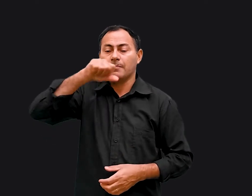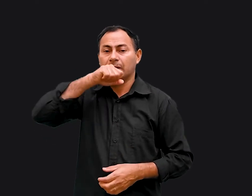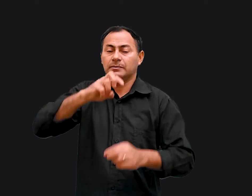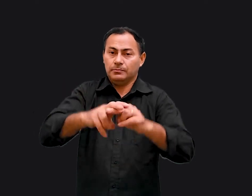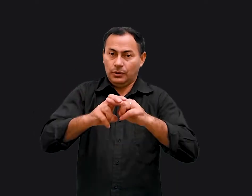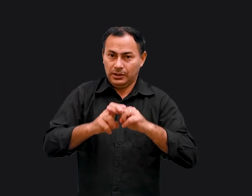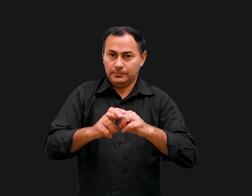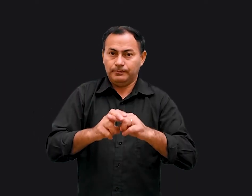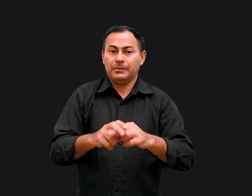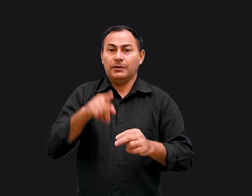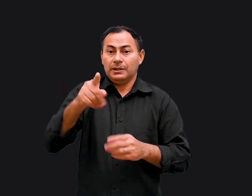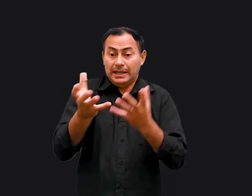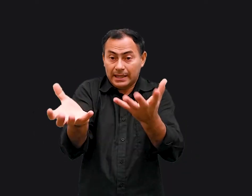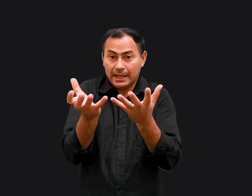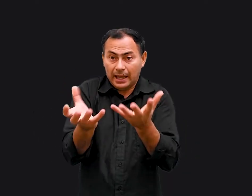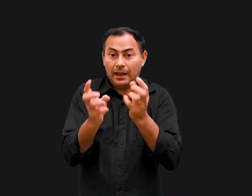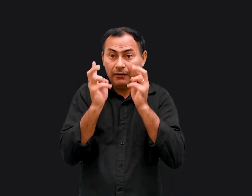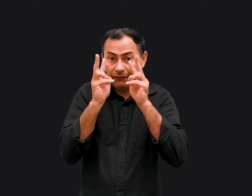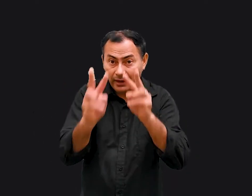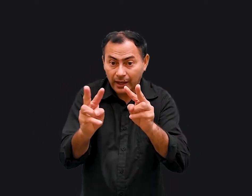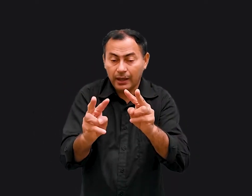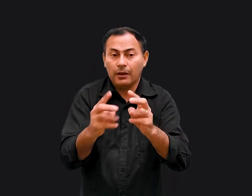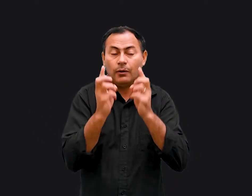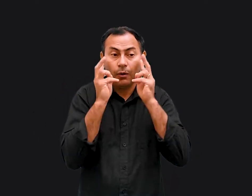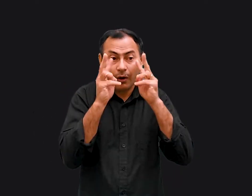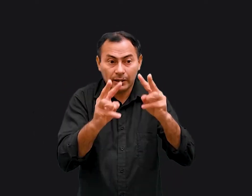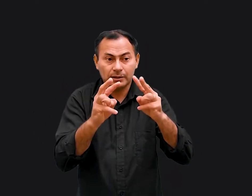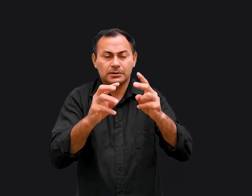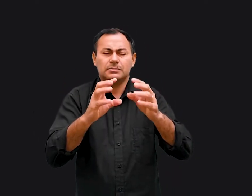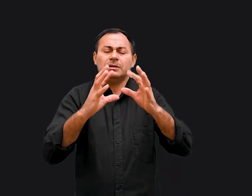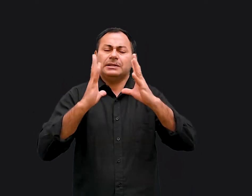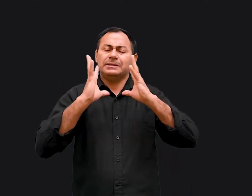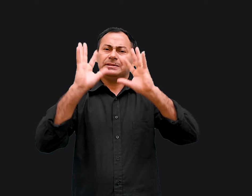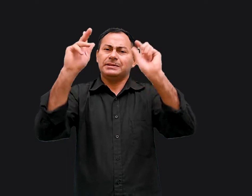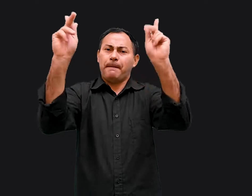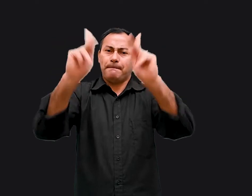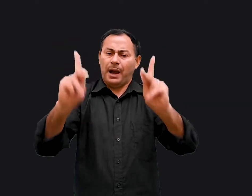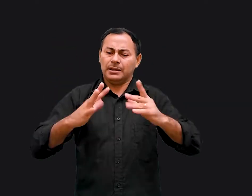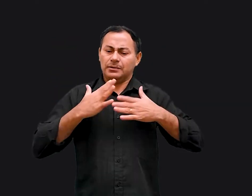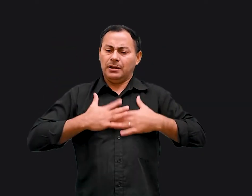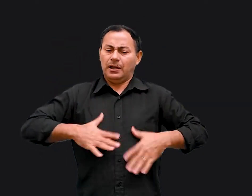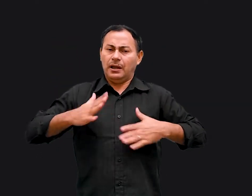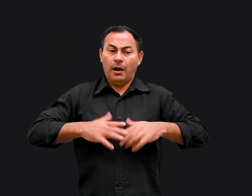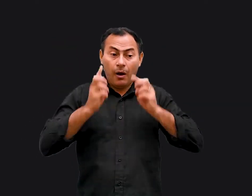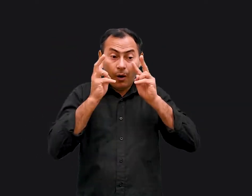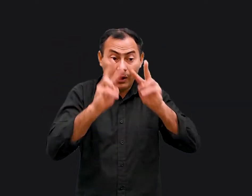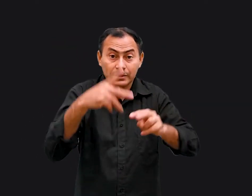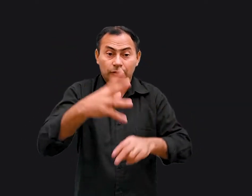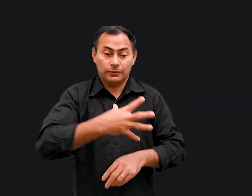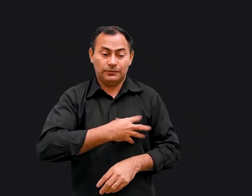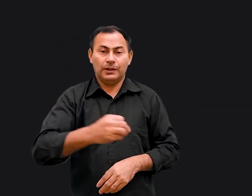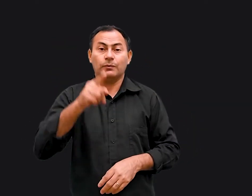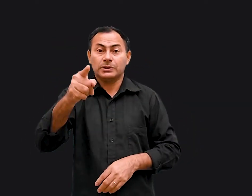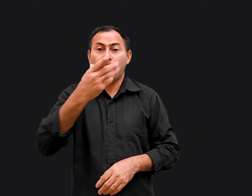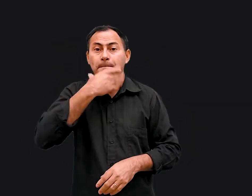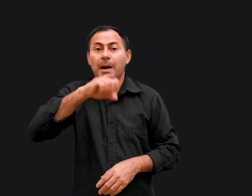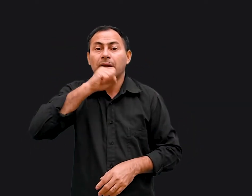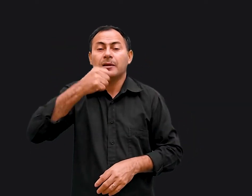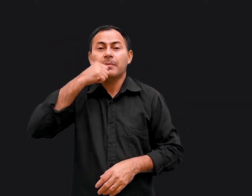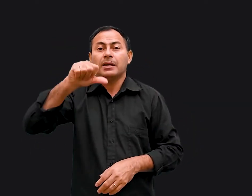isso que, se você quiser ver um olhar de serenidade, dê uma olhada para o seu filho quando vocês, pais, estiverem se beijando